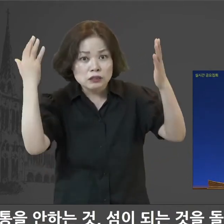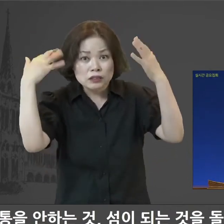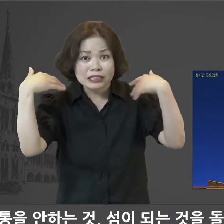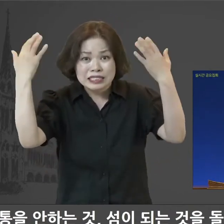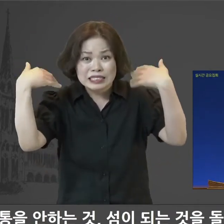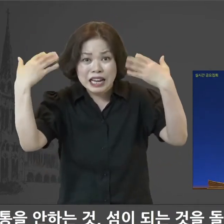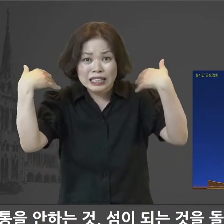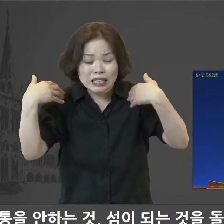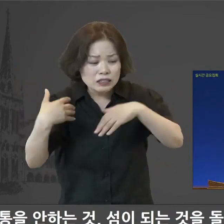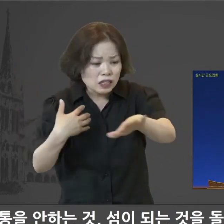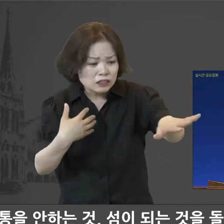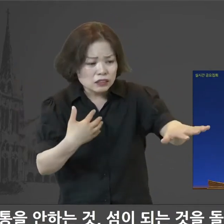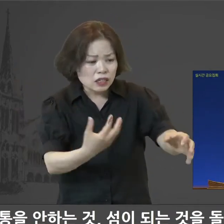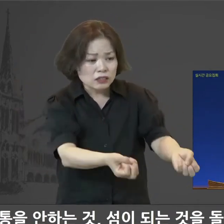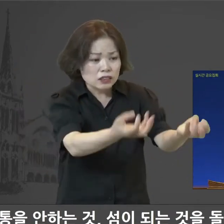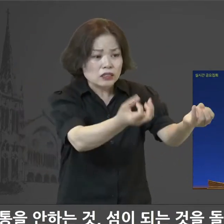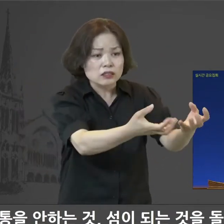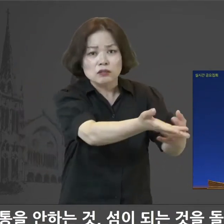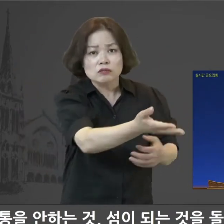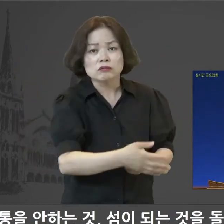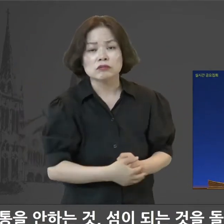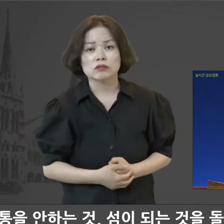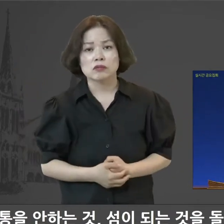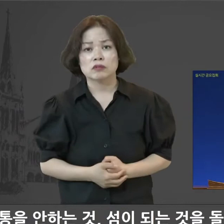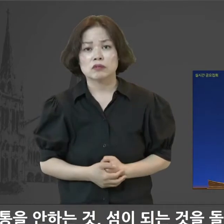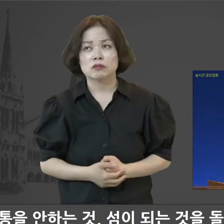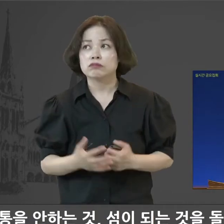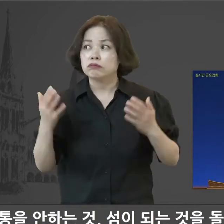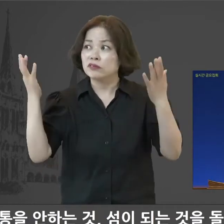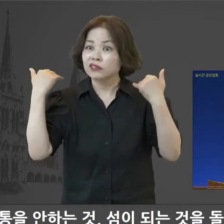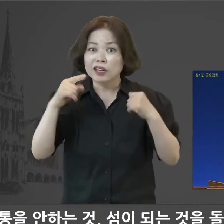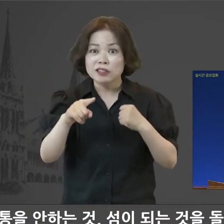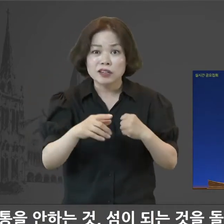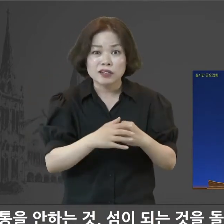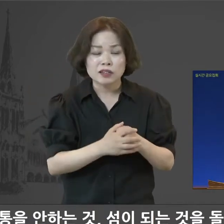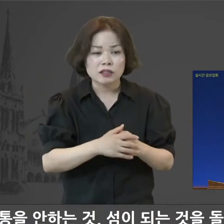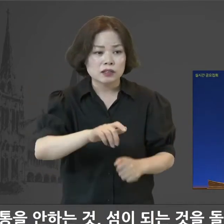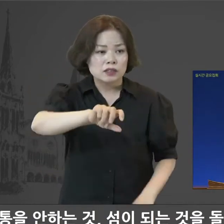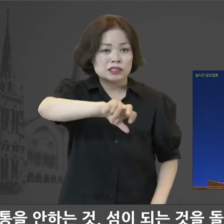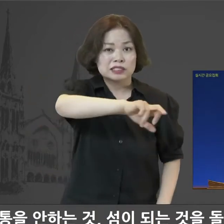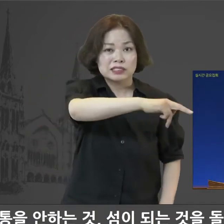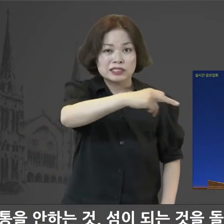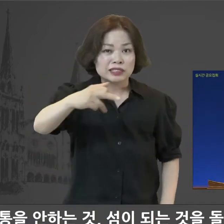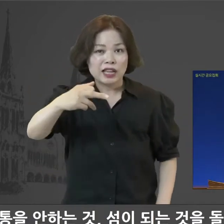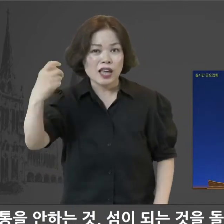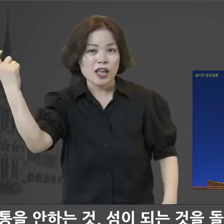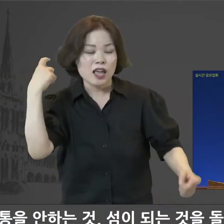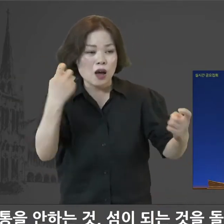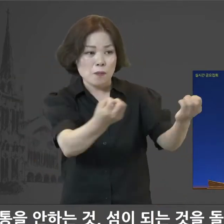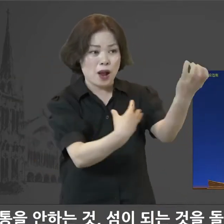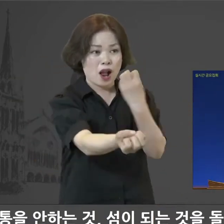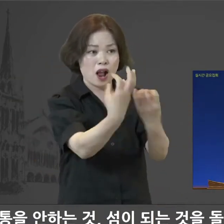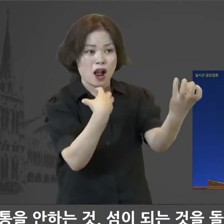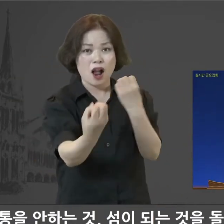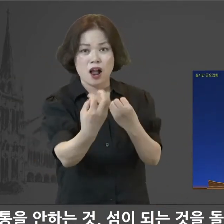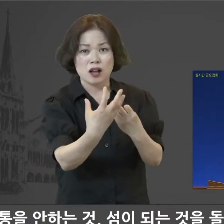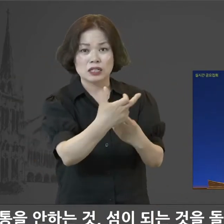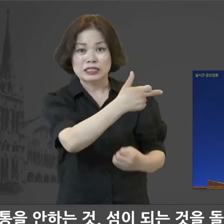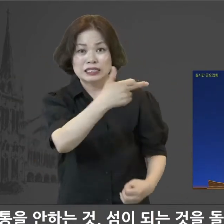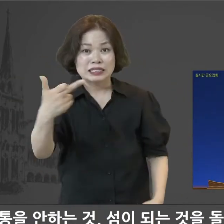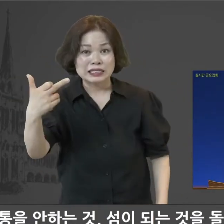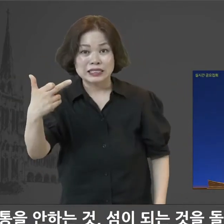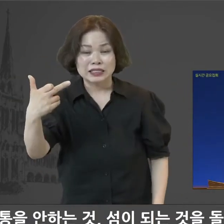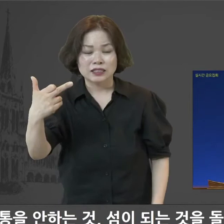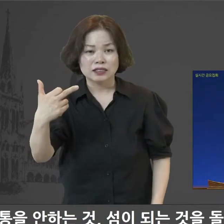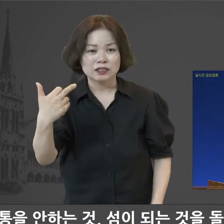않습니다. 당신들만의 잔치예요. 이렇게 얘기하니까 어떻게 해요? 안 들어? 그럼 볼륨을 더 키워보자. 이렇게 하면 어떻게 돼요? 더 큰 소음으로